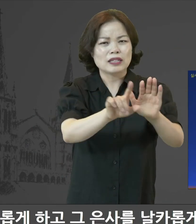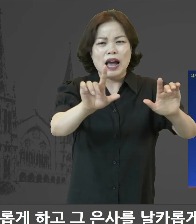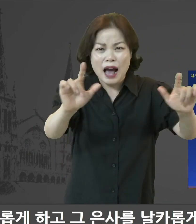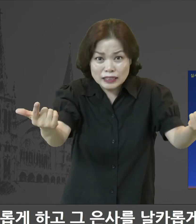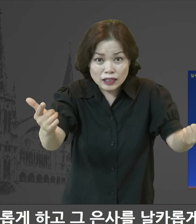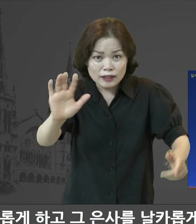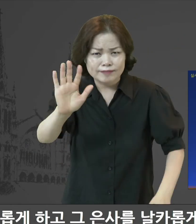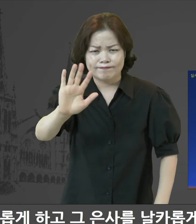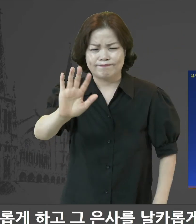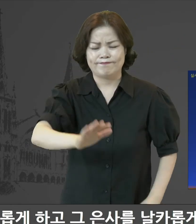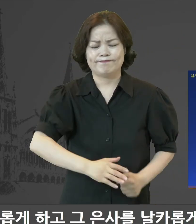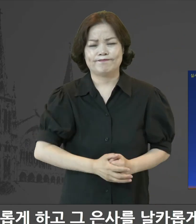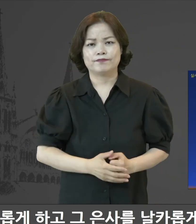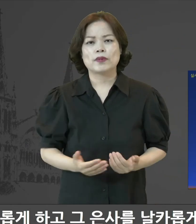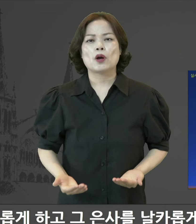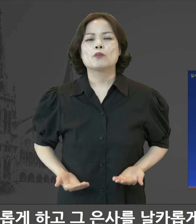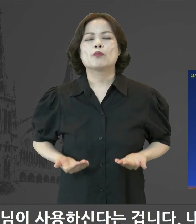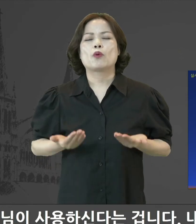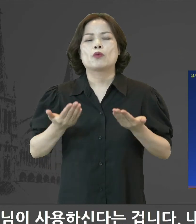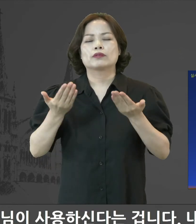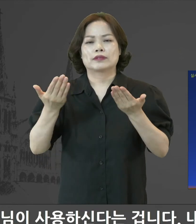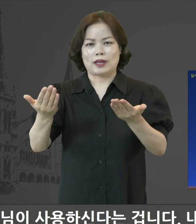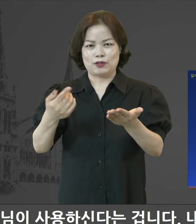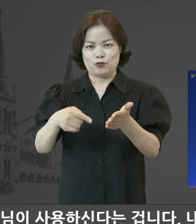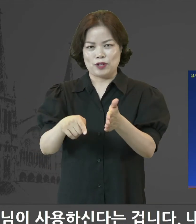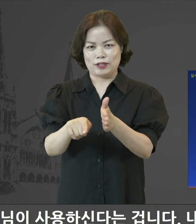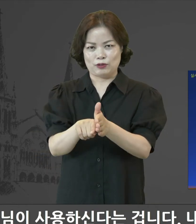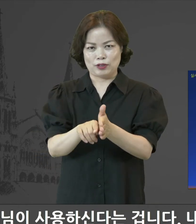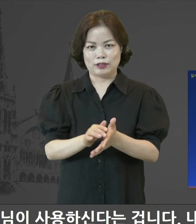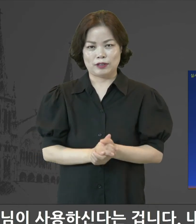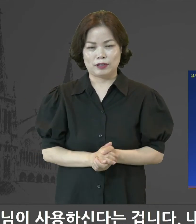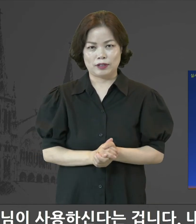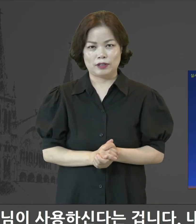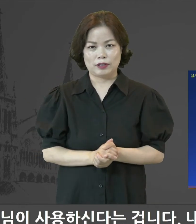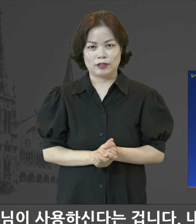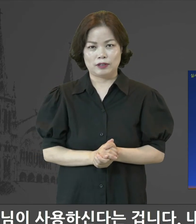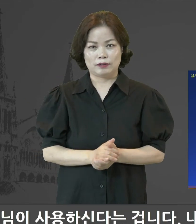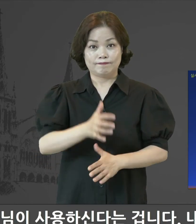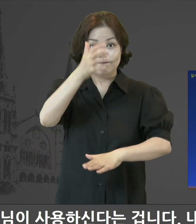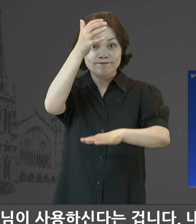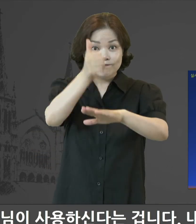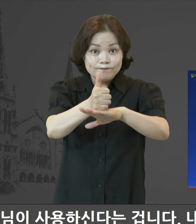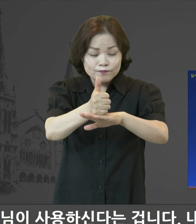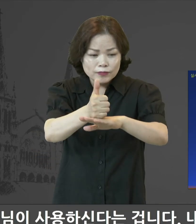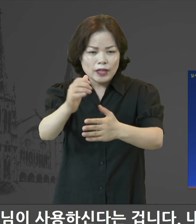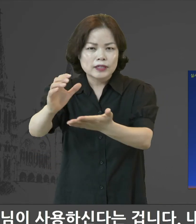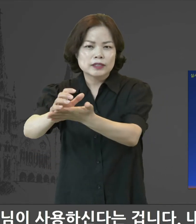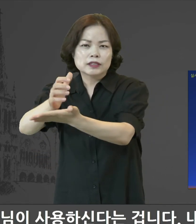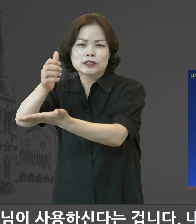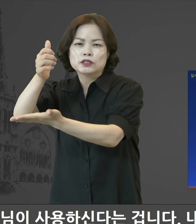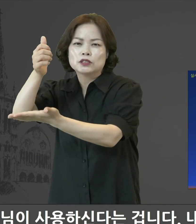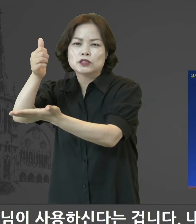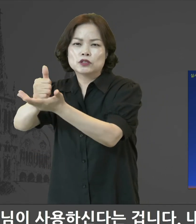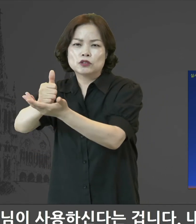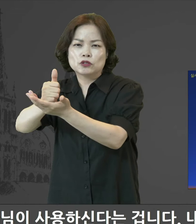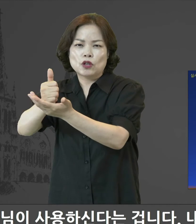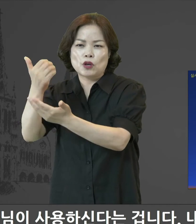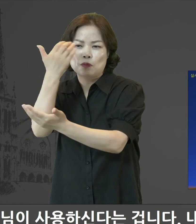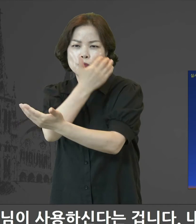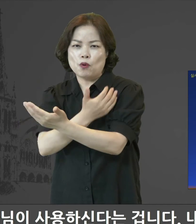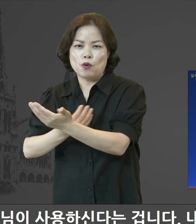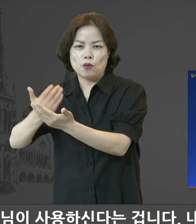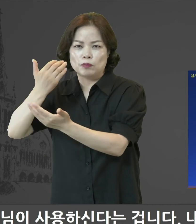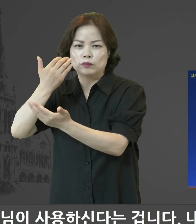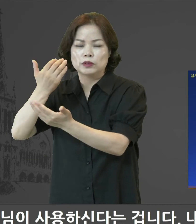아니고 봉사일을 하기 위해서. 그래서 최종적으로 그리스도의 몸을